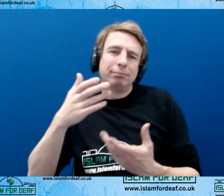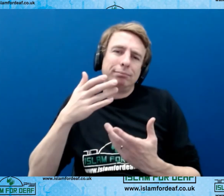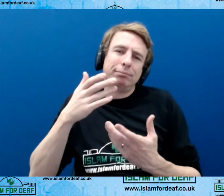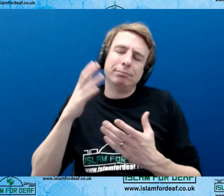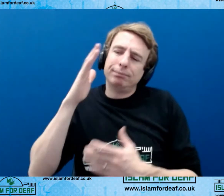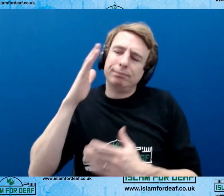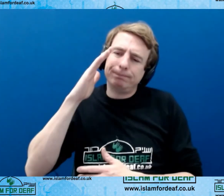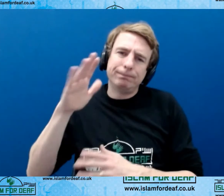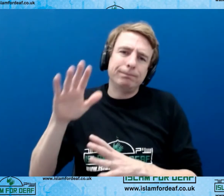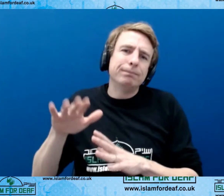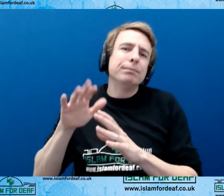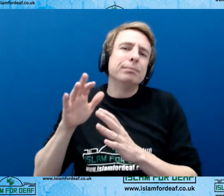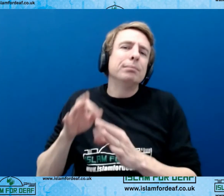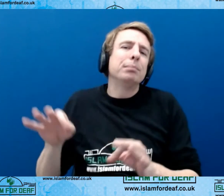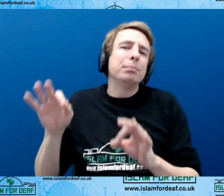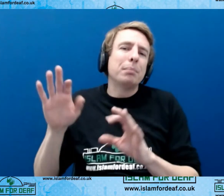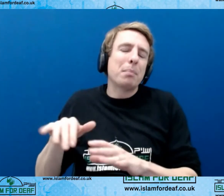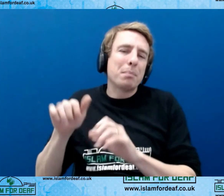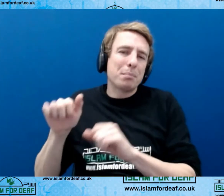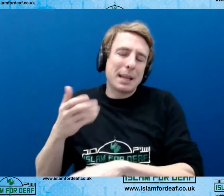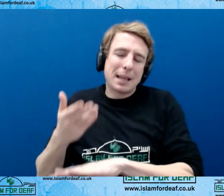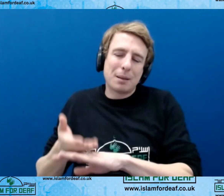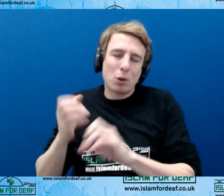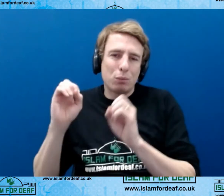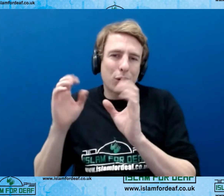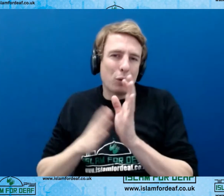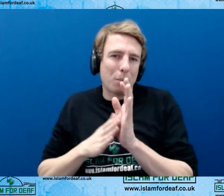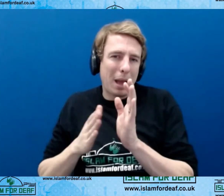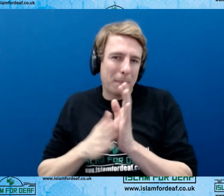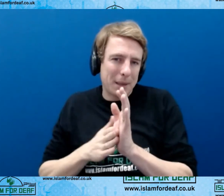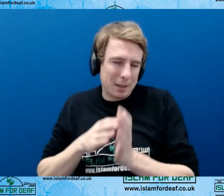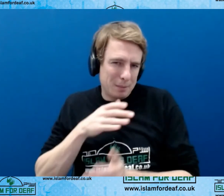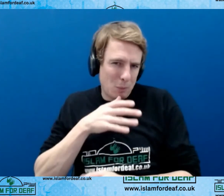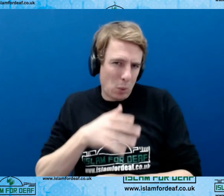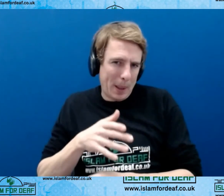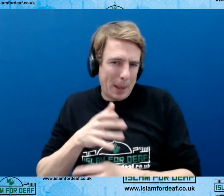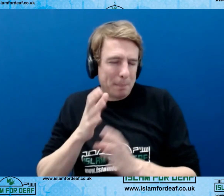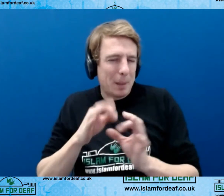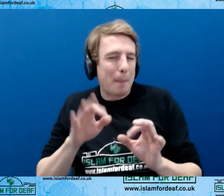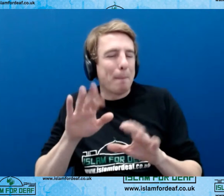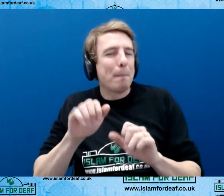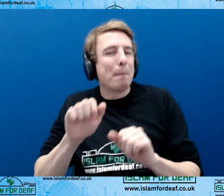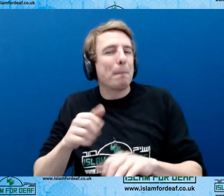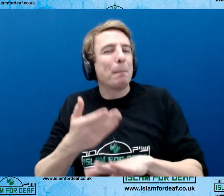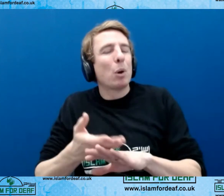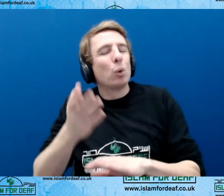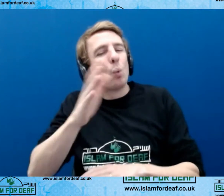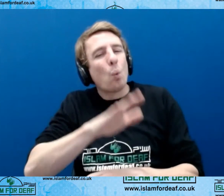blessings be upon you too. Wassalamu alaikum wa rahmatullah. عليكم السلام ورحمة الله.